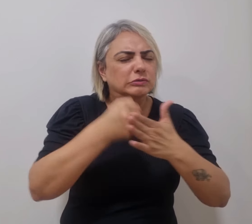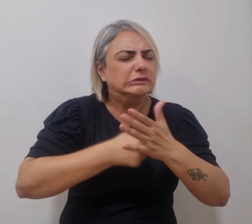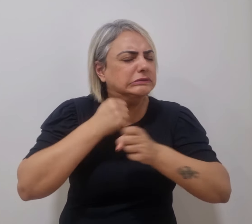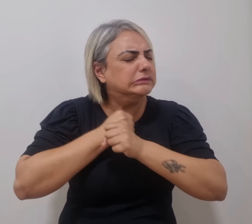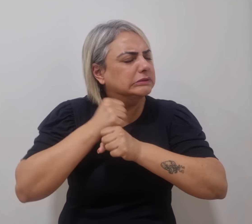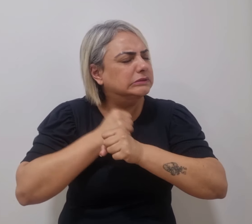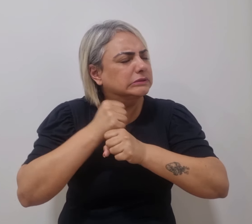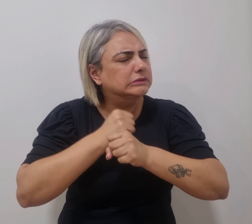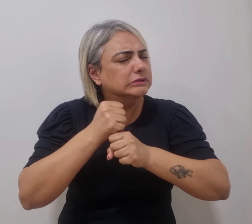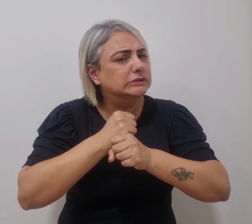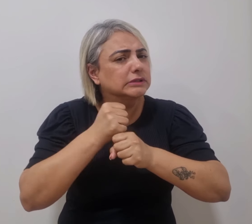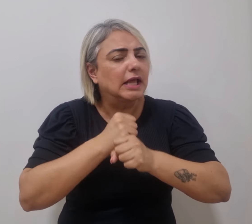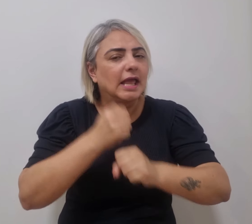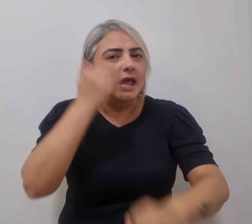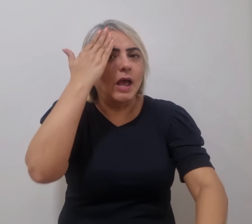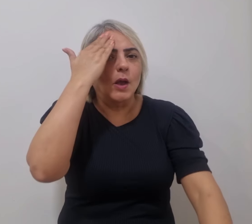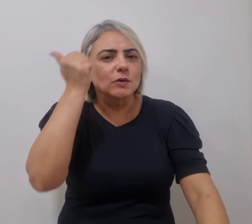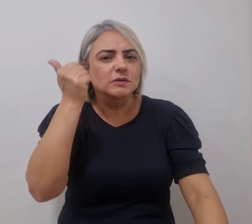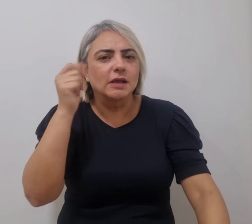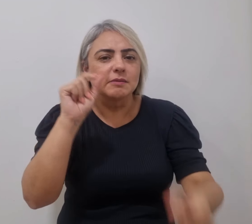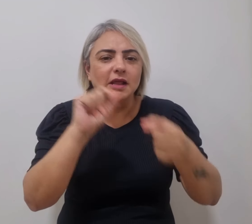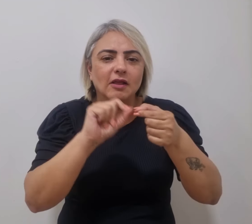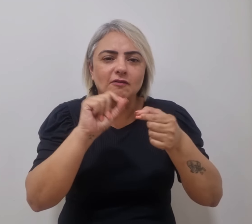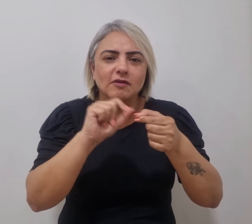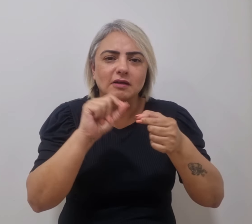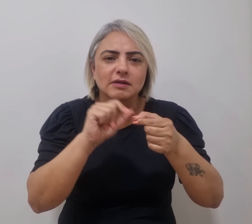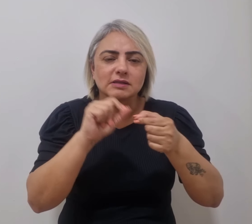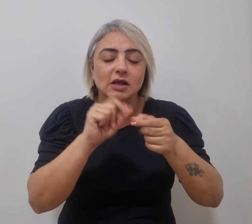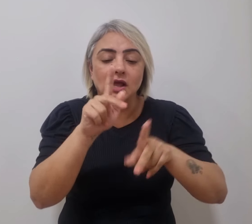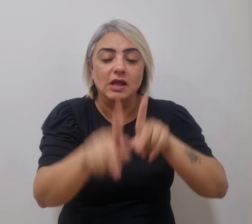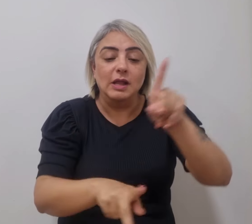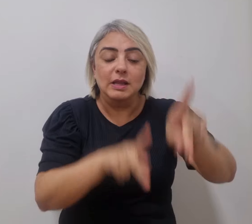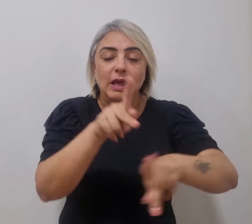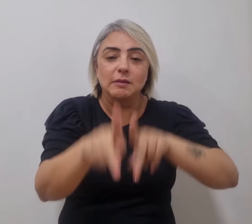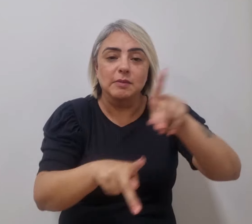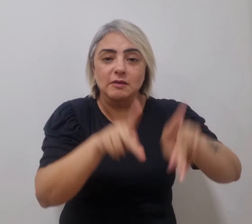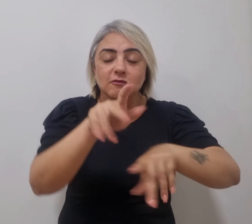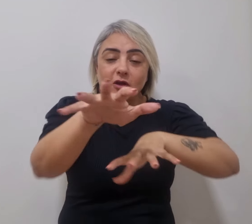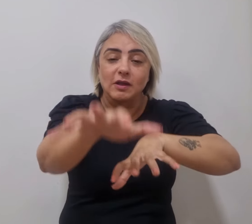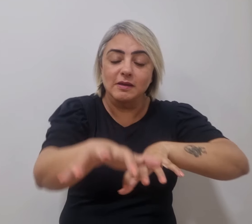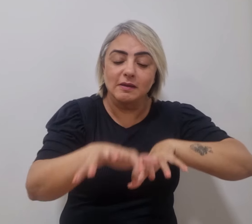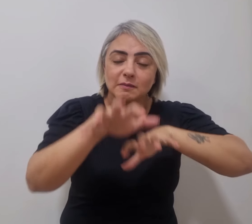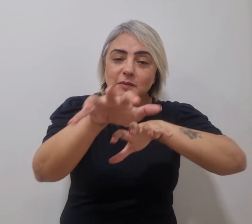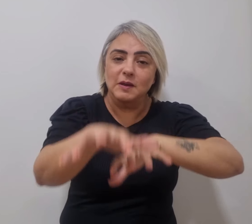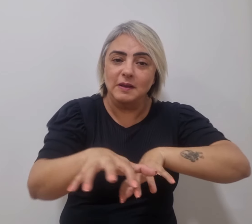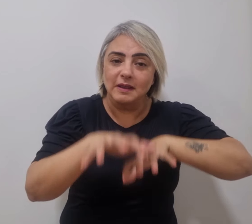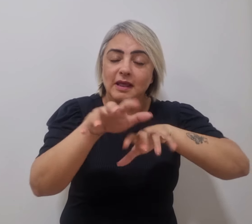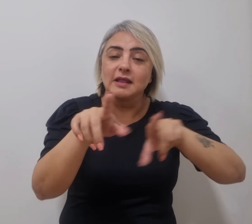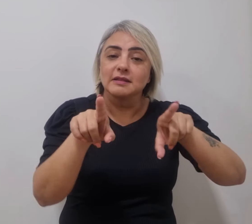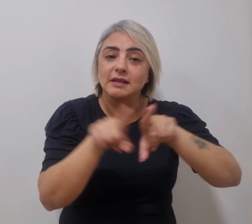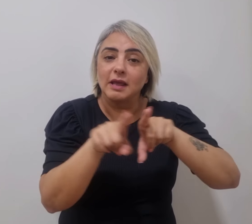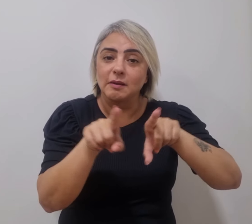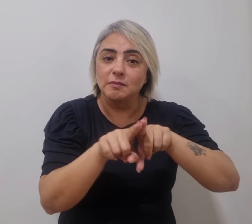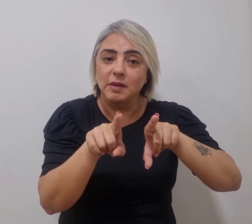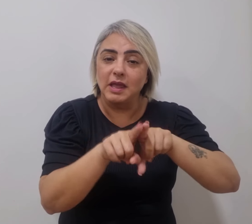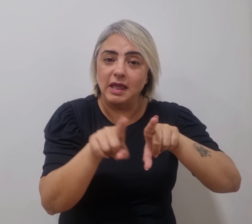para que os saberes e fazeres das populações camponesas, bem como suas matrizes